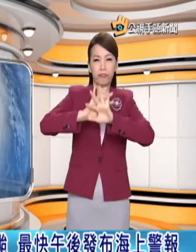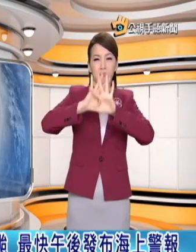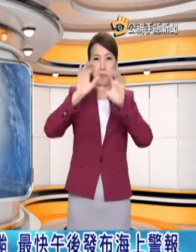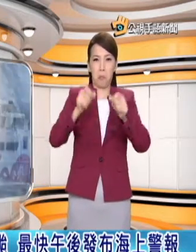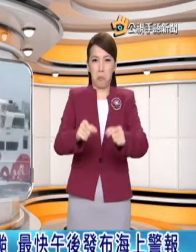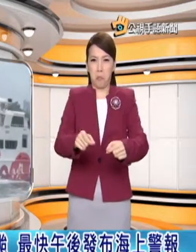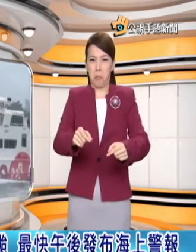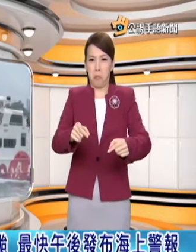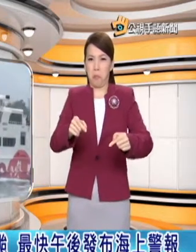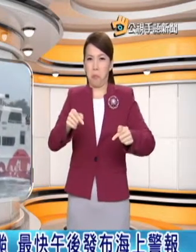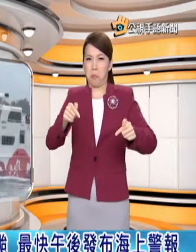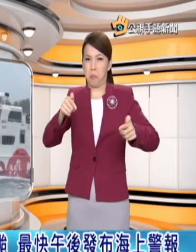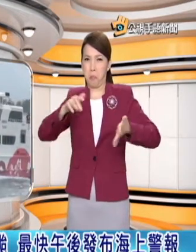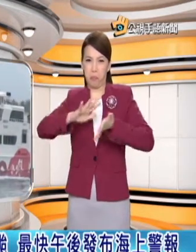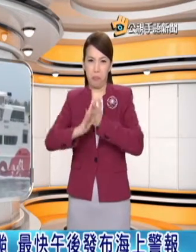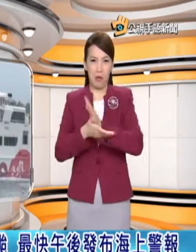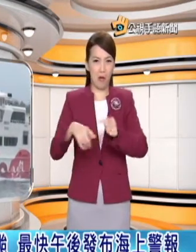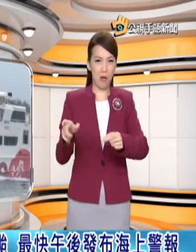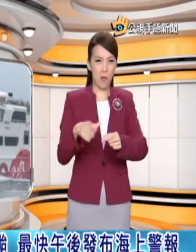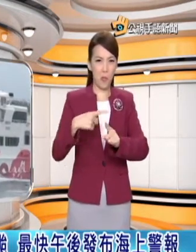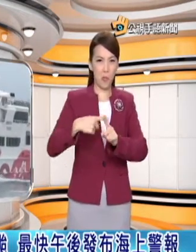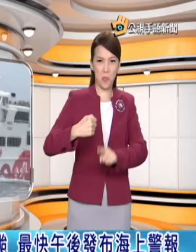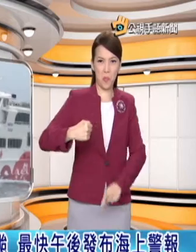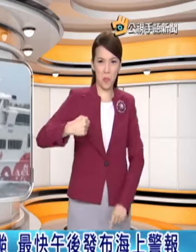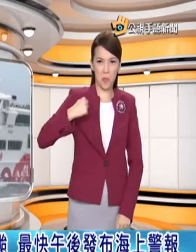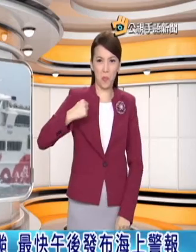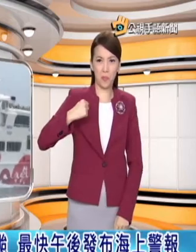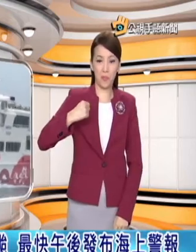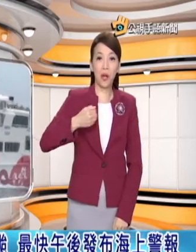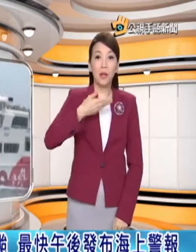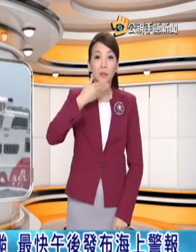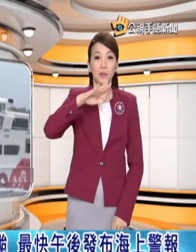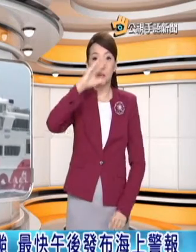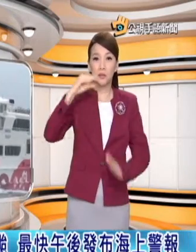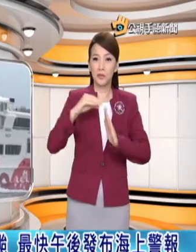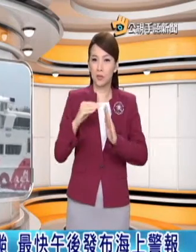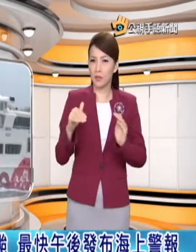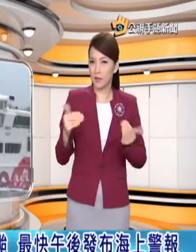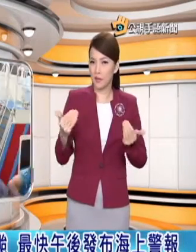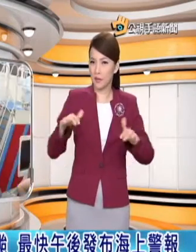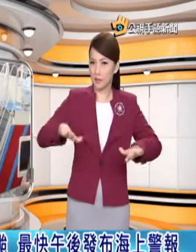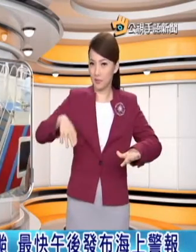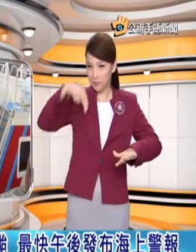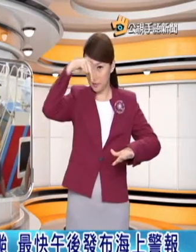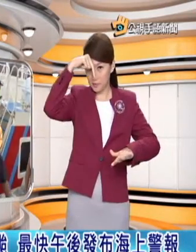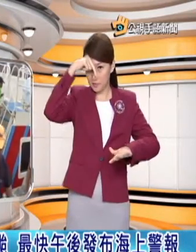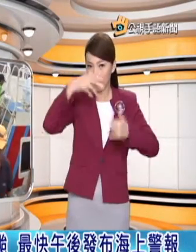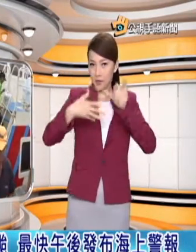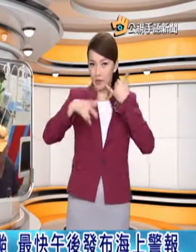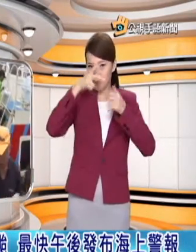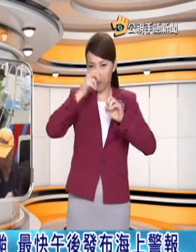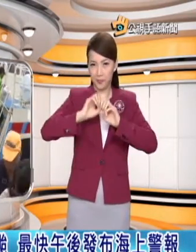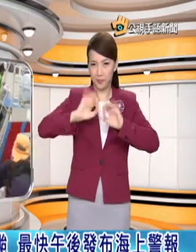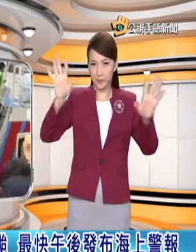為強烈颱風氣象局最快在今天下午就會發布海上颱風警報